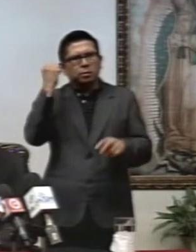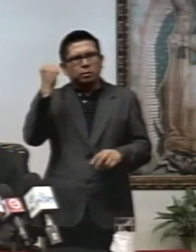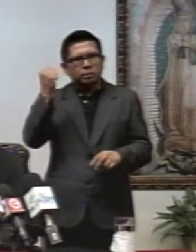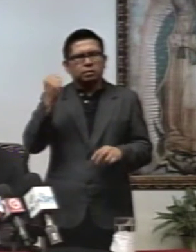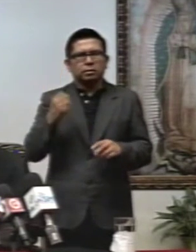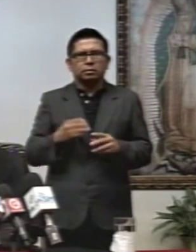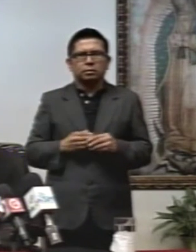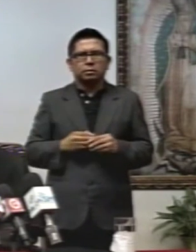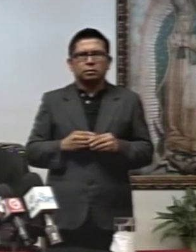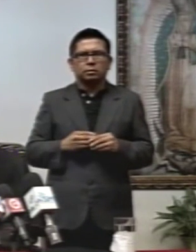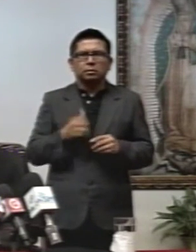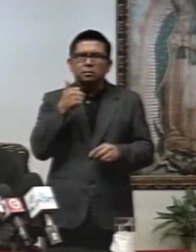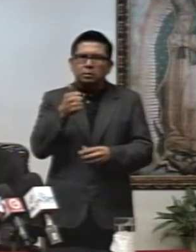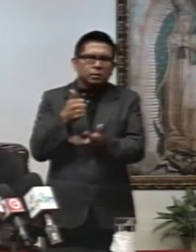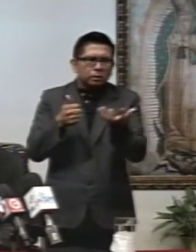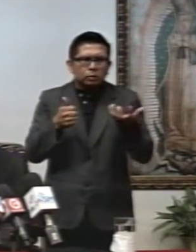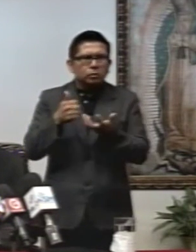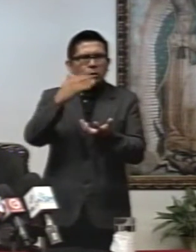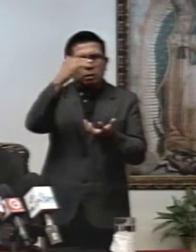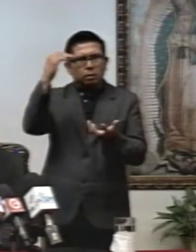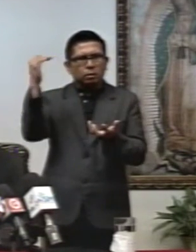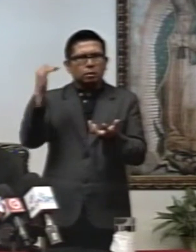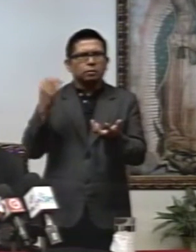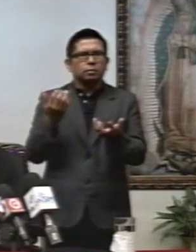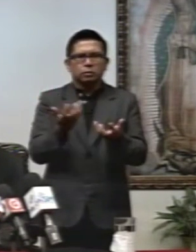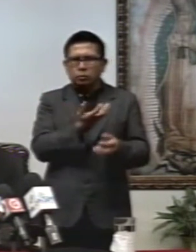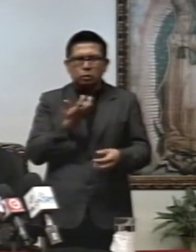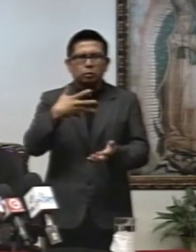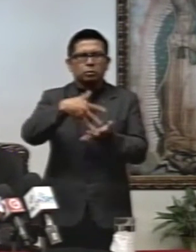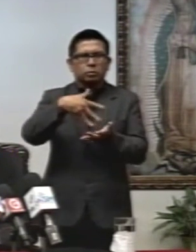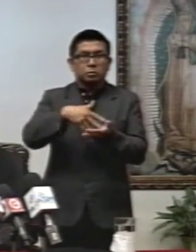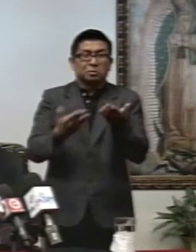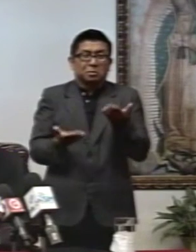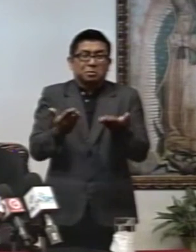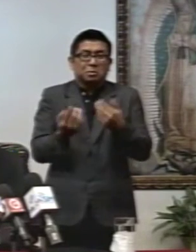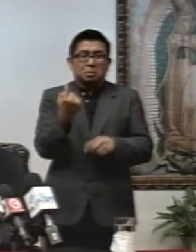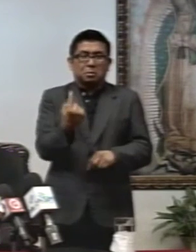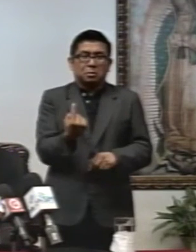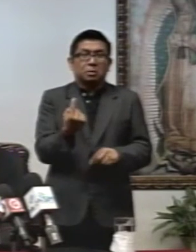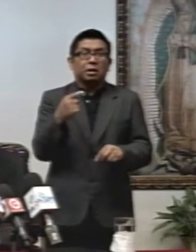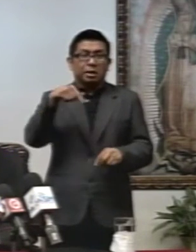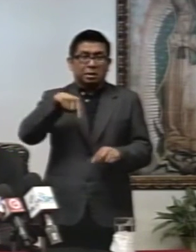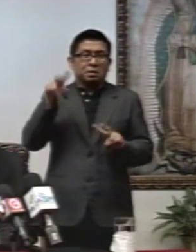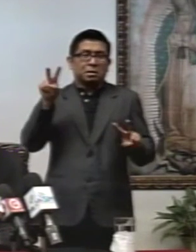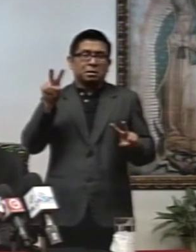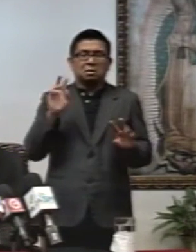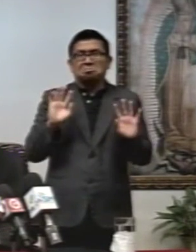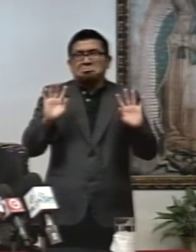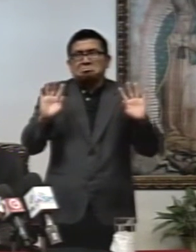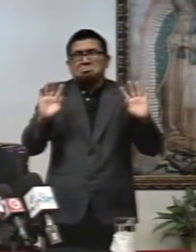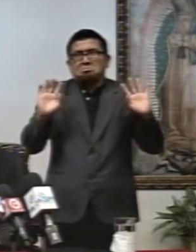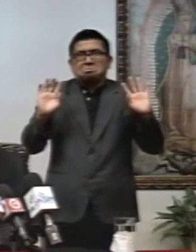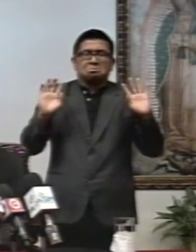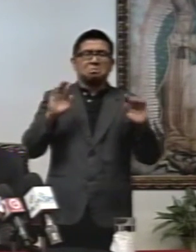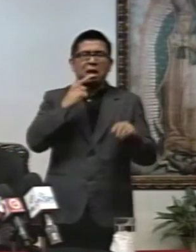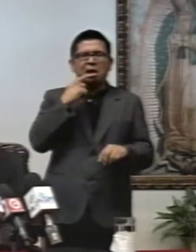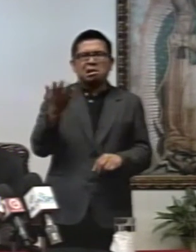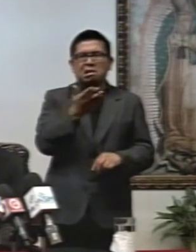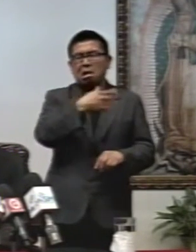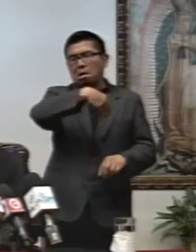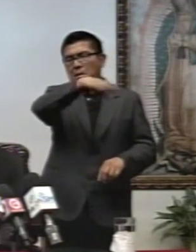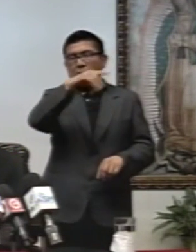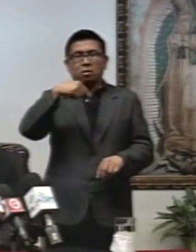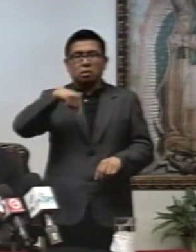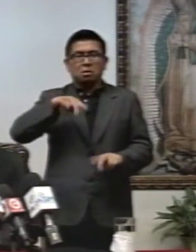pueblo, el bien de todas las personas. Y puede ser que alguien que vive aquí en la capital diga, pues a mí eso no me preocupa. Sí que nos